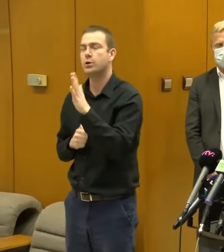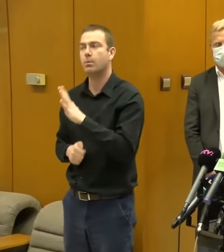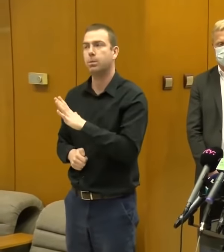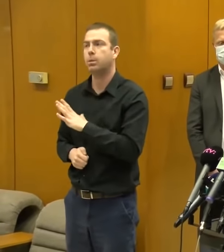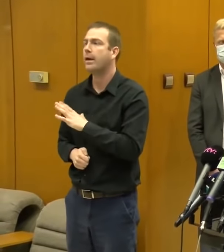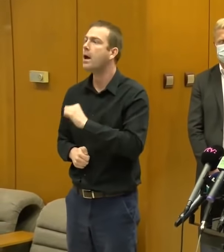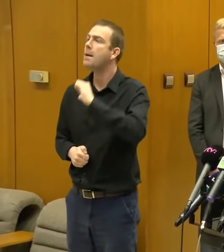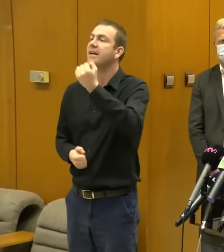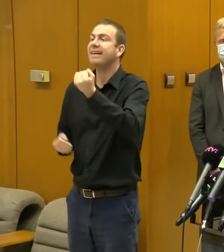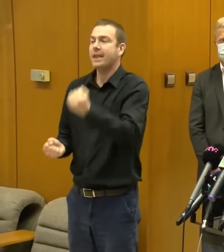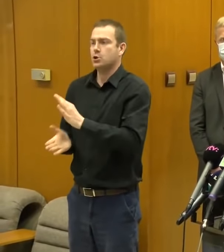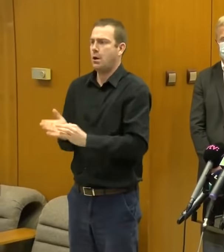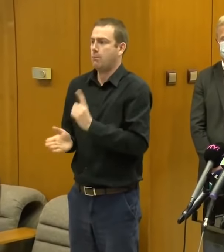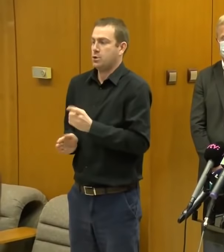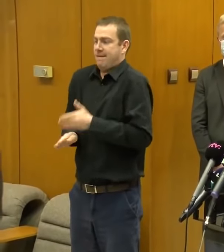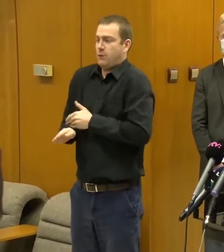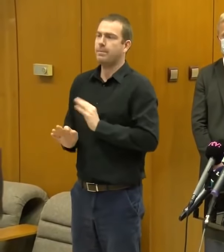a na to sa musíme pripraviť.